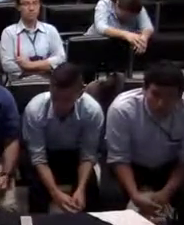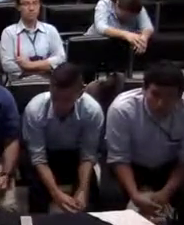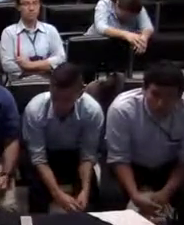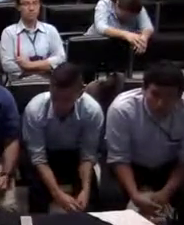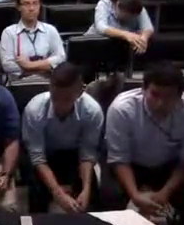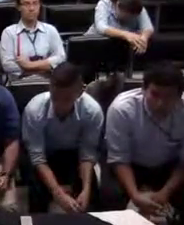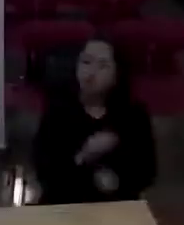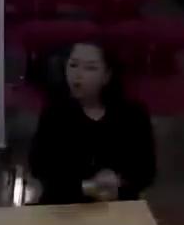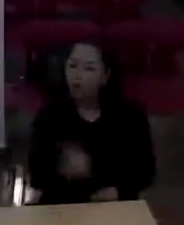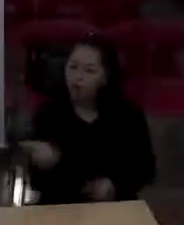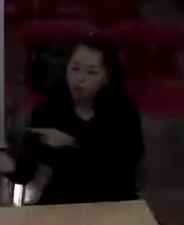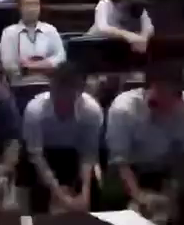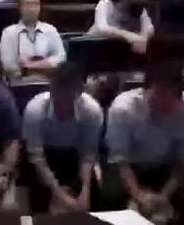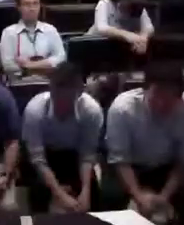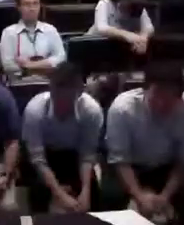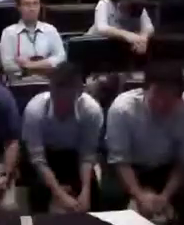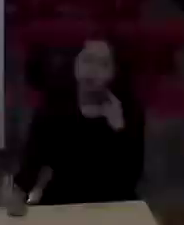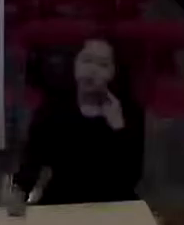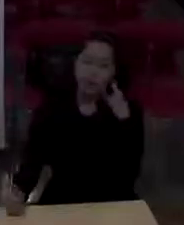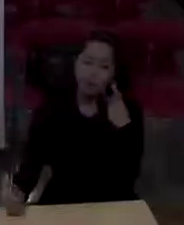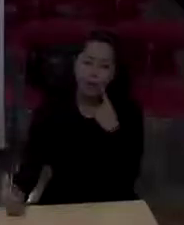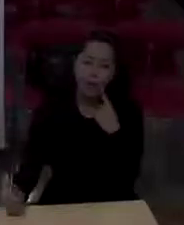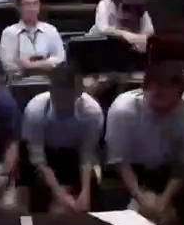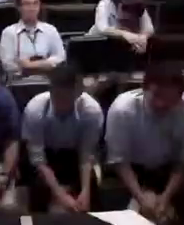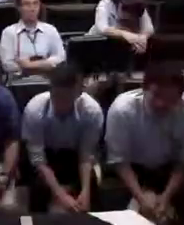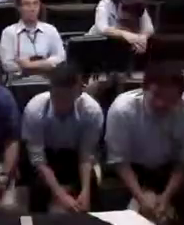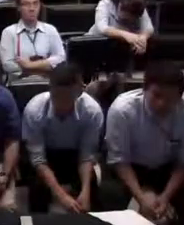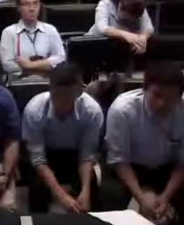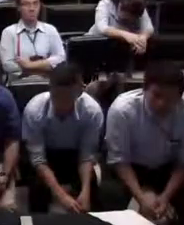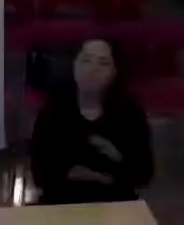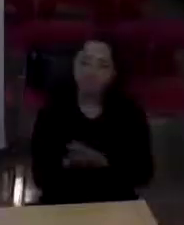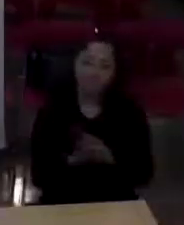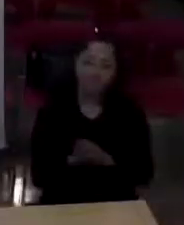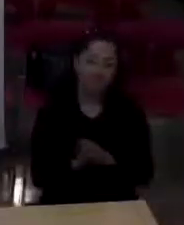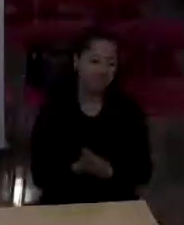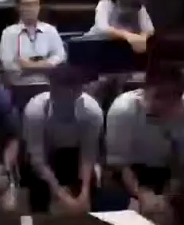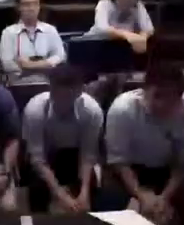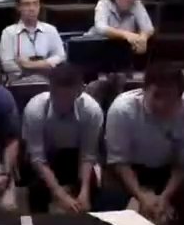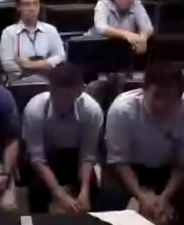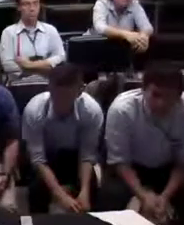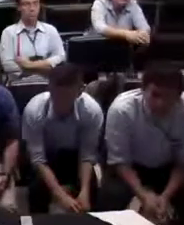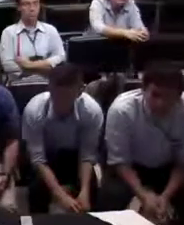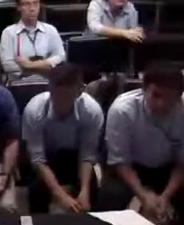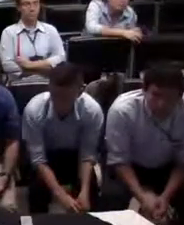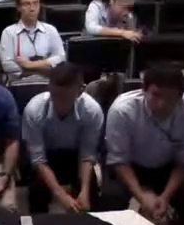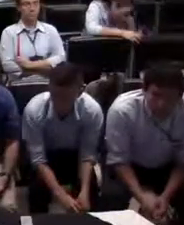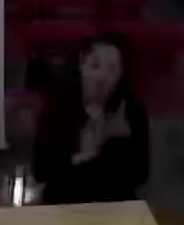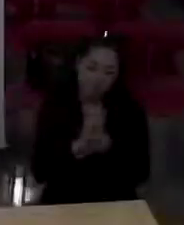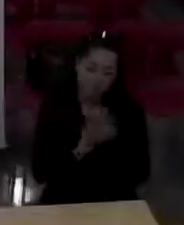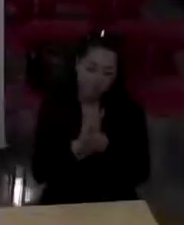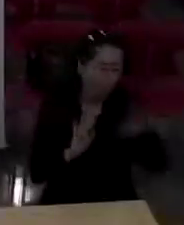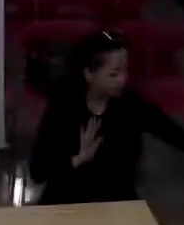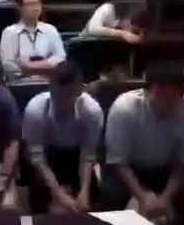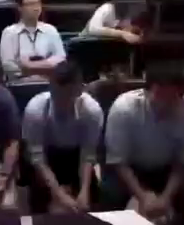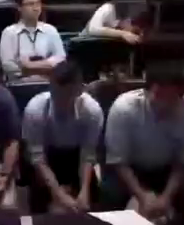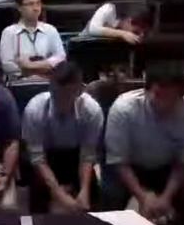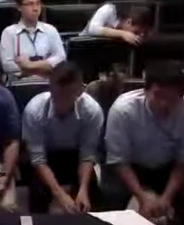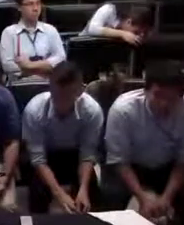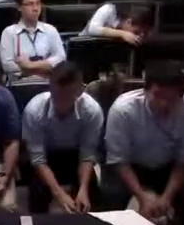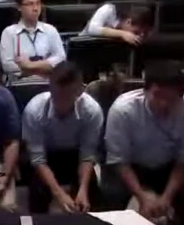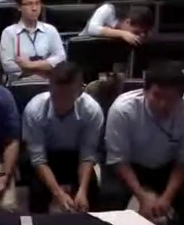esa parte. El modelo lingüístico es importantísimo. Si bien tenemos el apoyo de nuestro